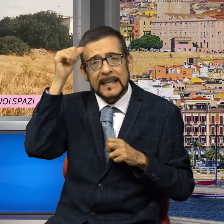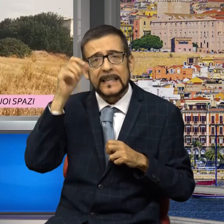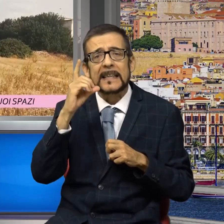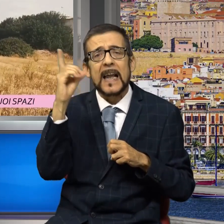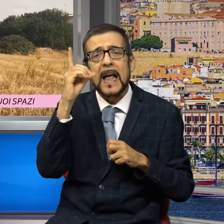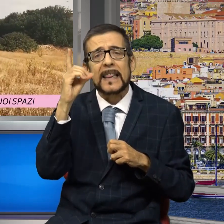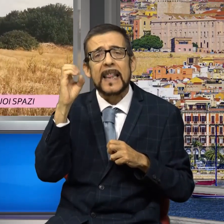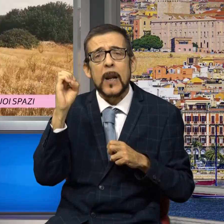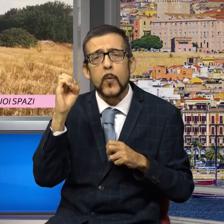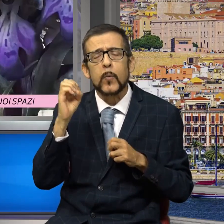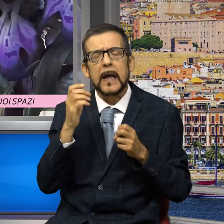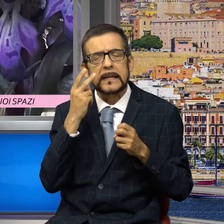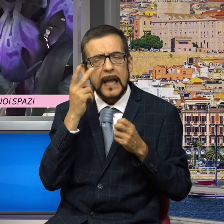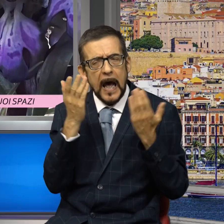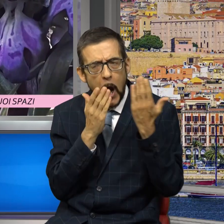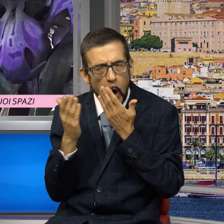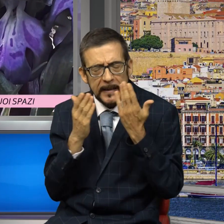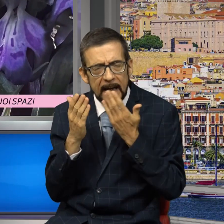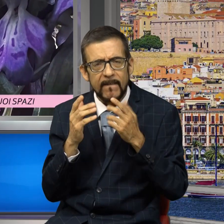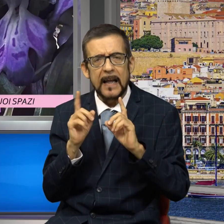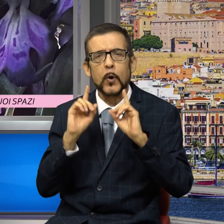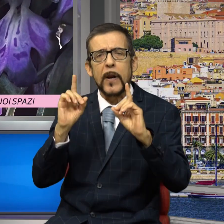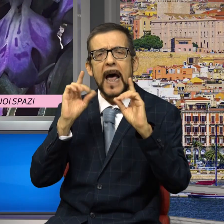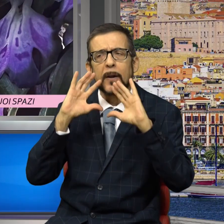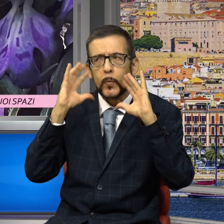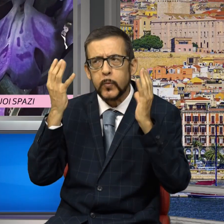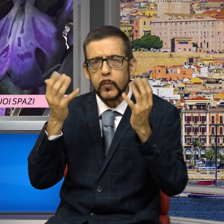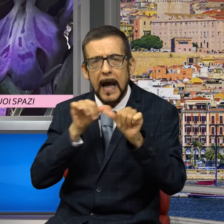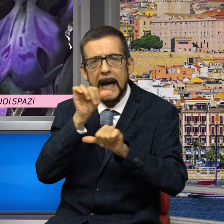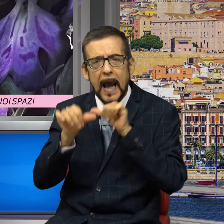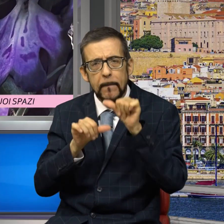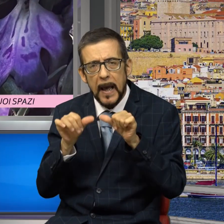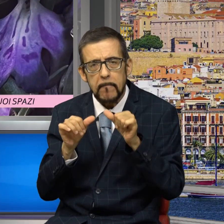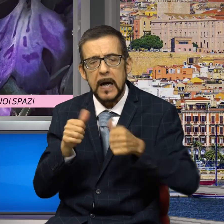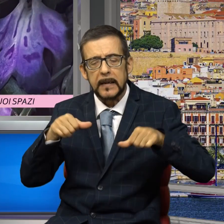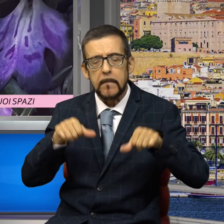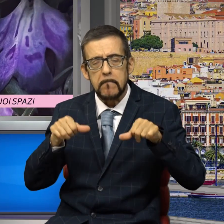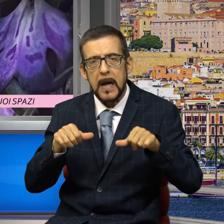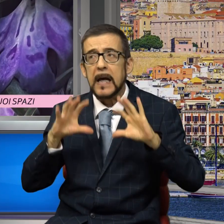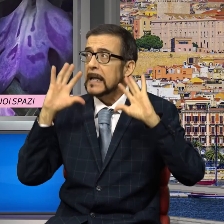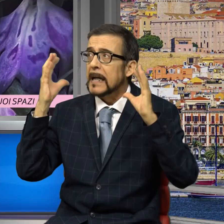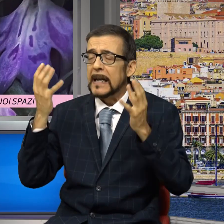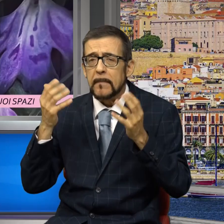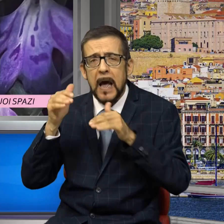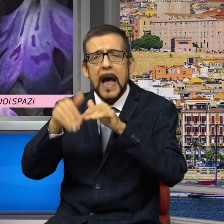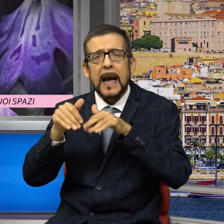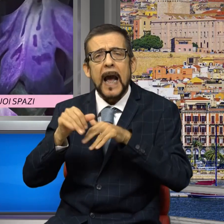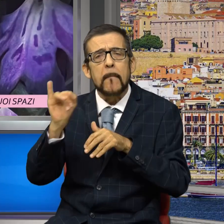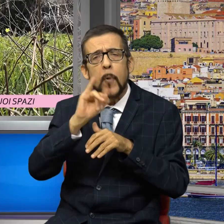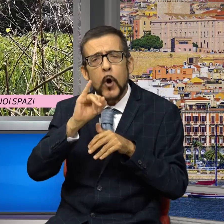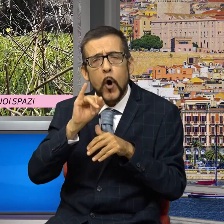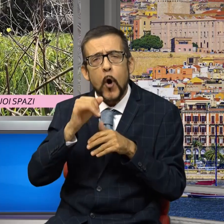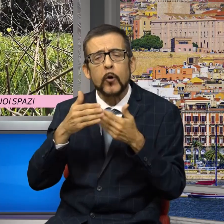tutto l'anno il lavoro della natura e i suoi cambiamenti, in base alle stagioni e al clima, in un campo incolto a pochi passi dalla sua